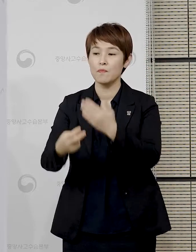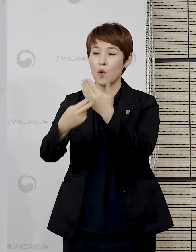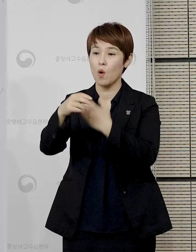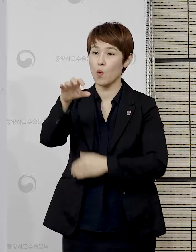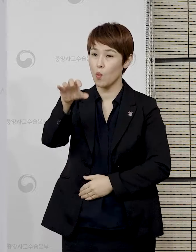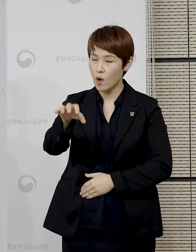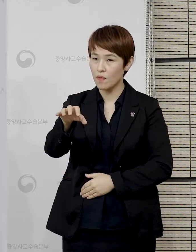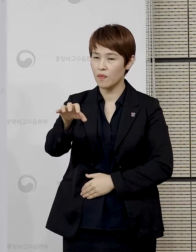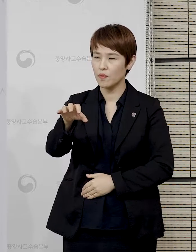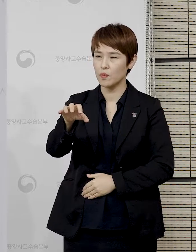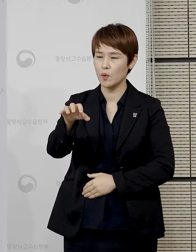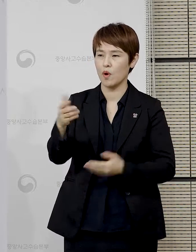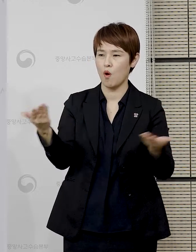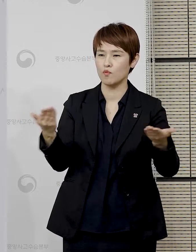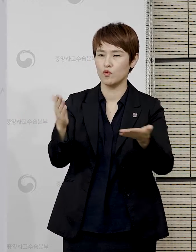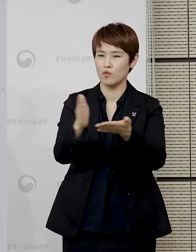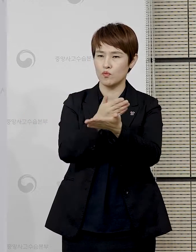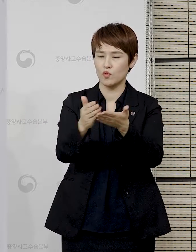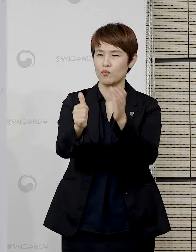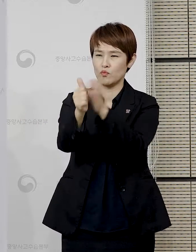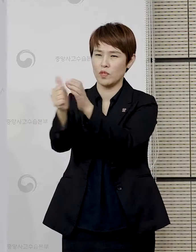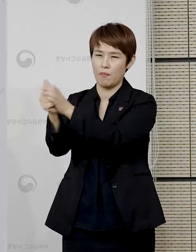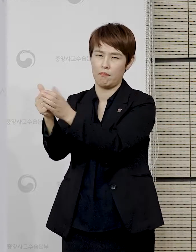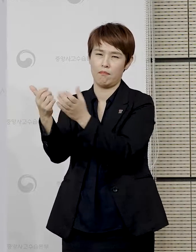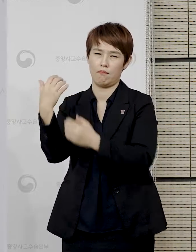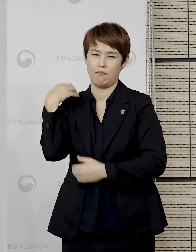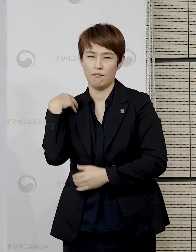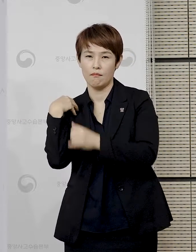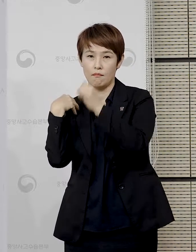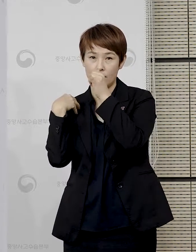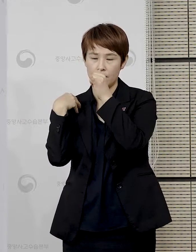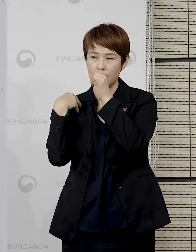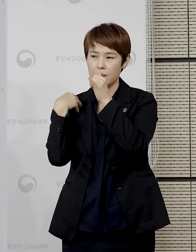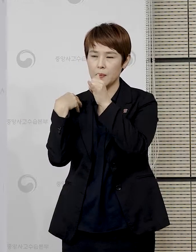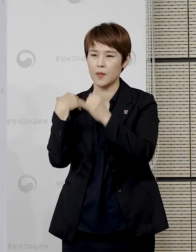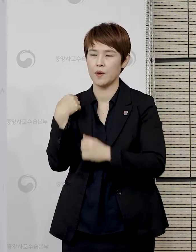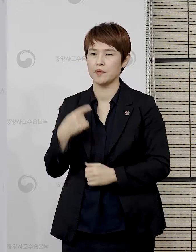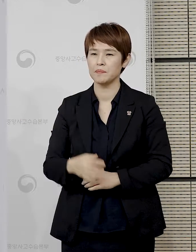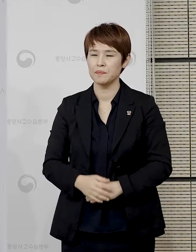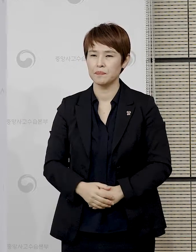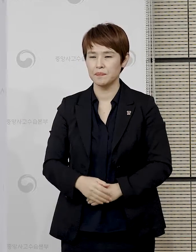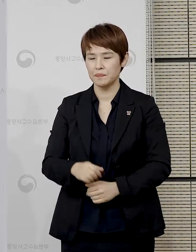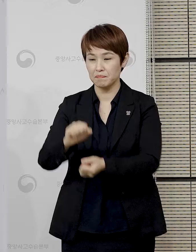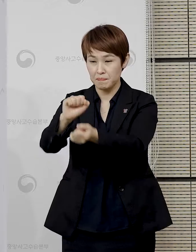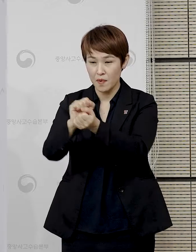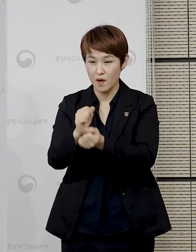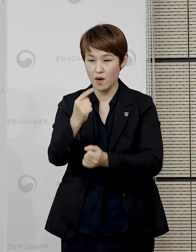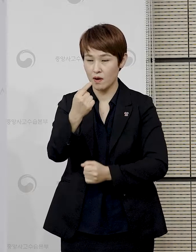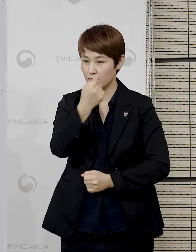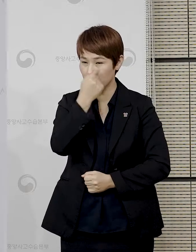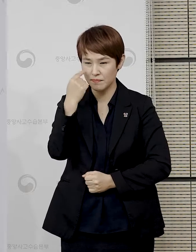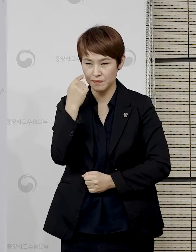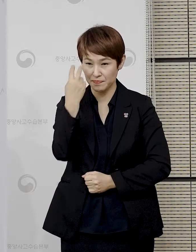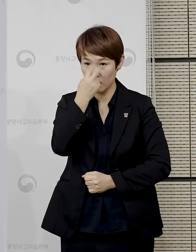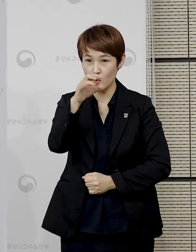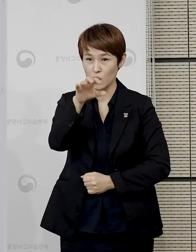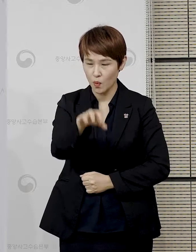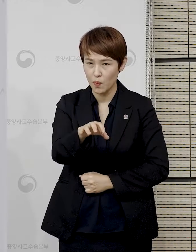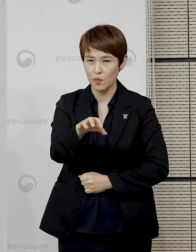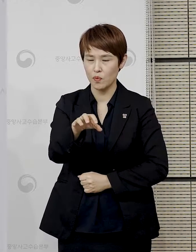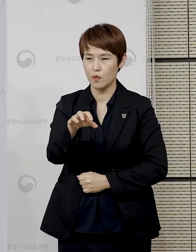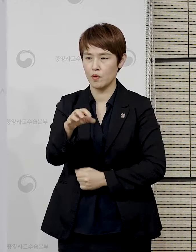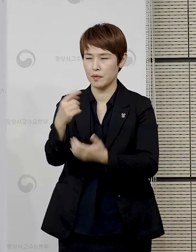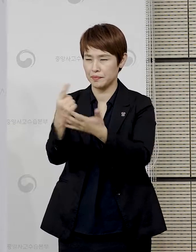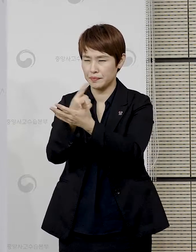의료기관과 의료계의 업무 부담이 가중이 되고 있습니다. 선별 진료소의 운영이나 확진 환자의 치료,